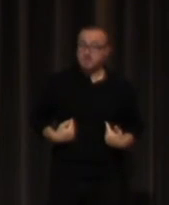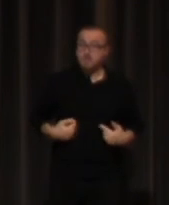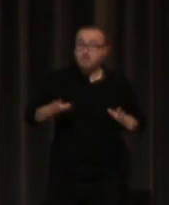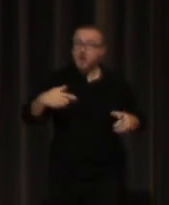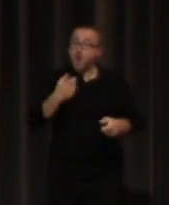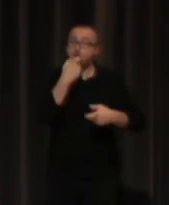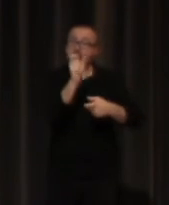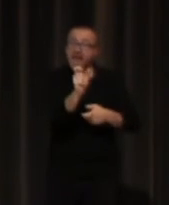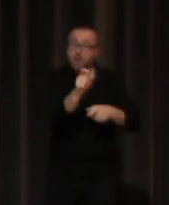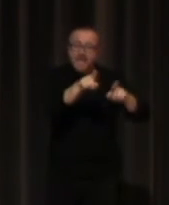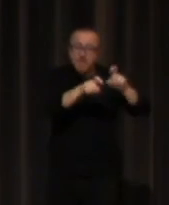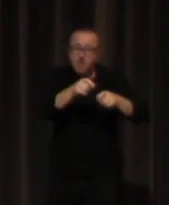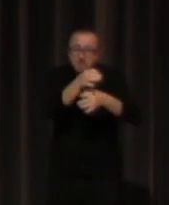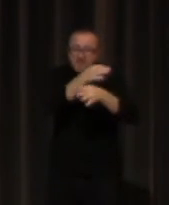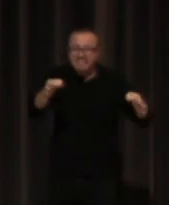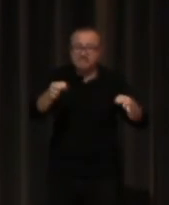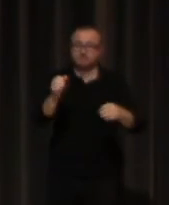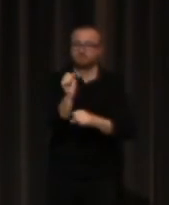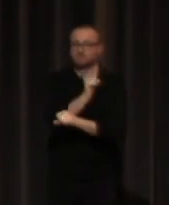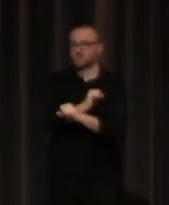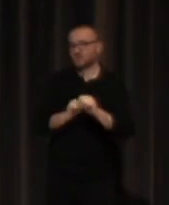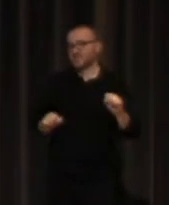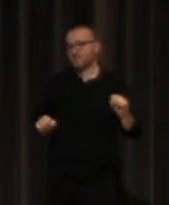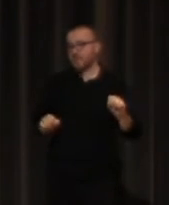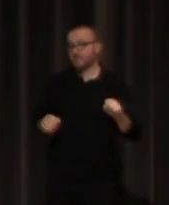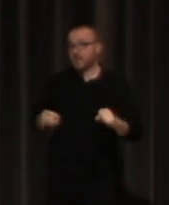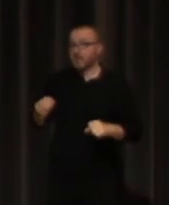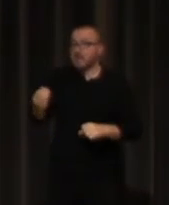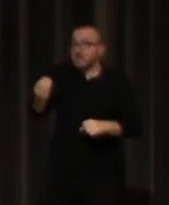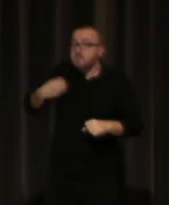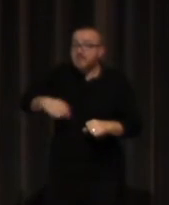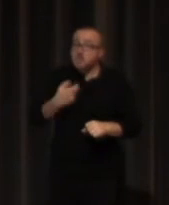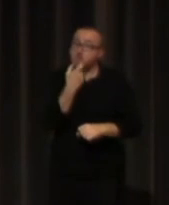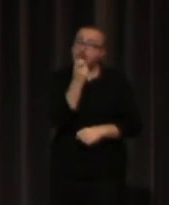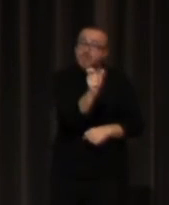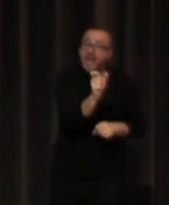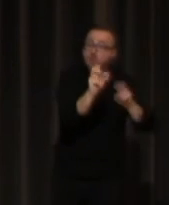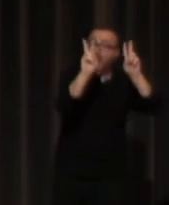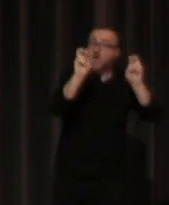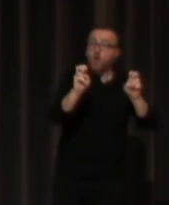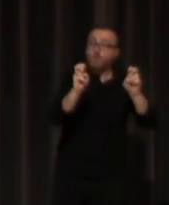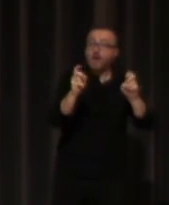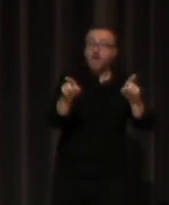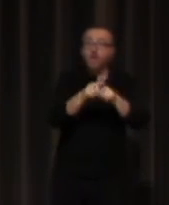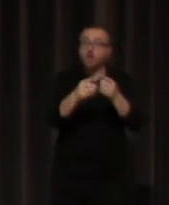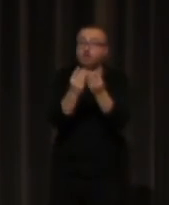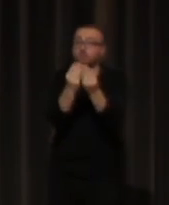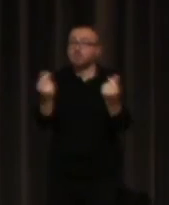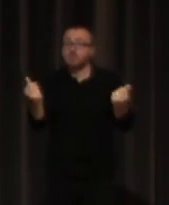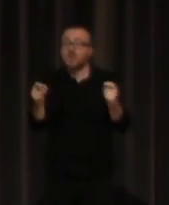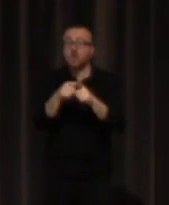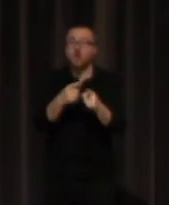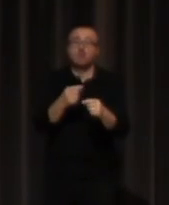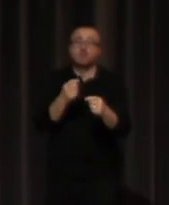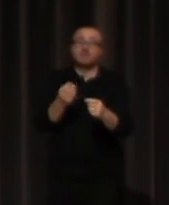alguna vegada aconsegueix crear una paraula, però fins i tot aquella paraula que és completament nova, la llengua se la menja i a cap de generacions ja la